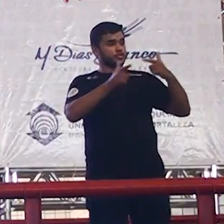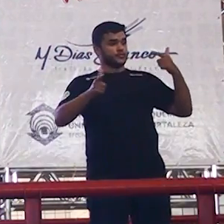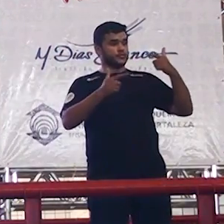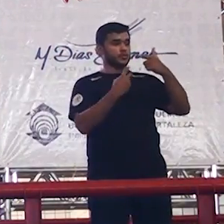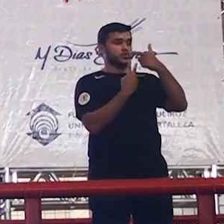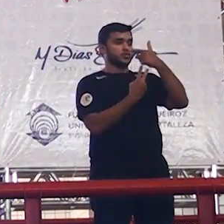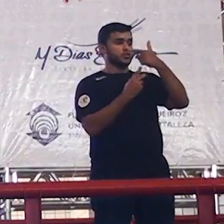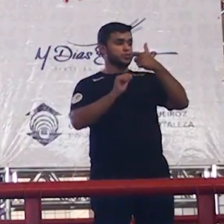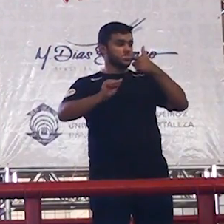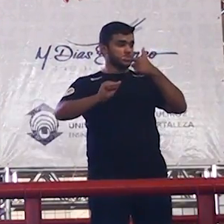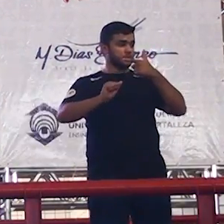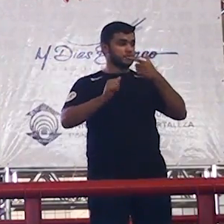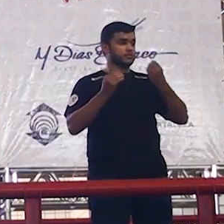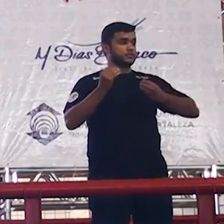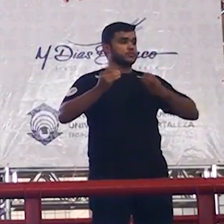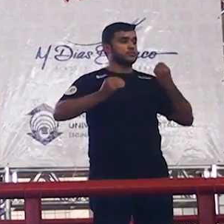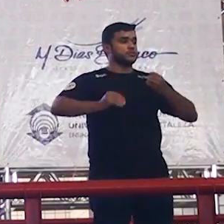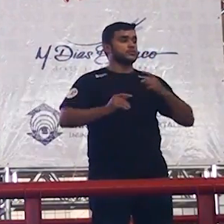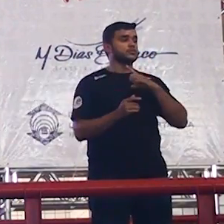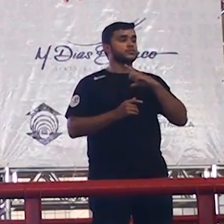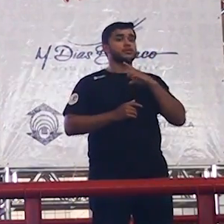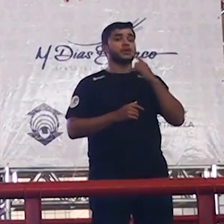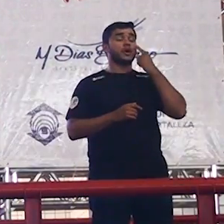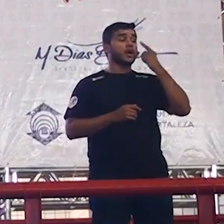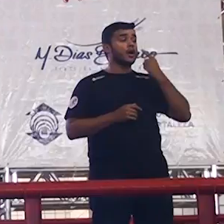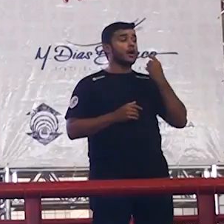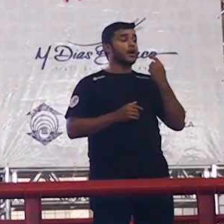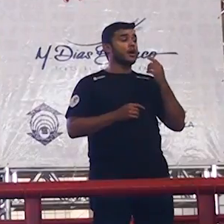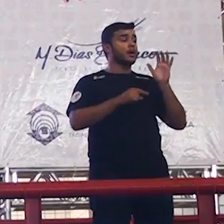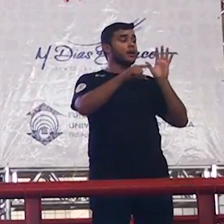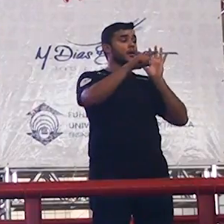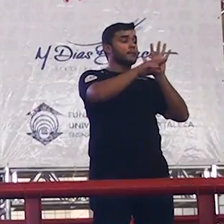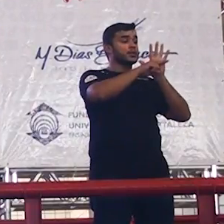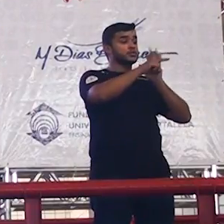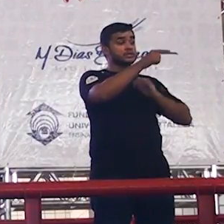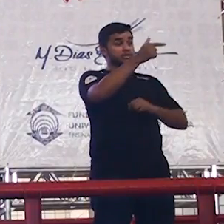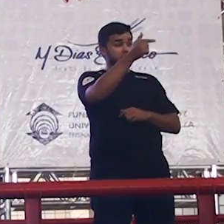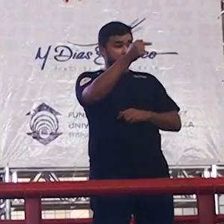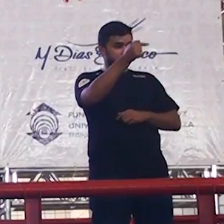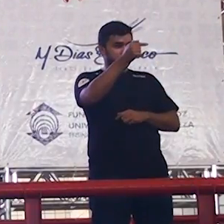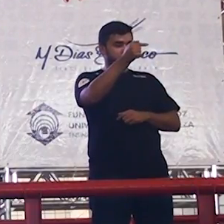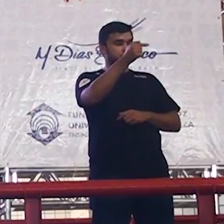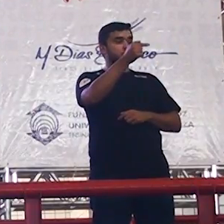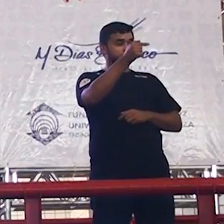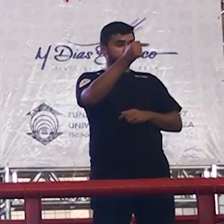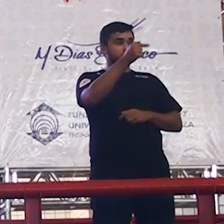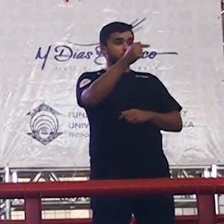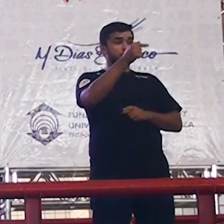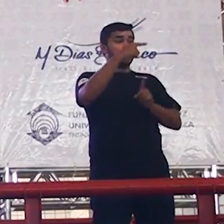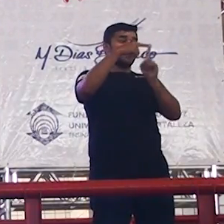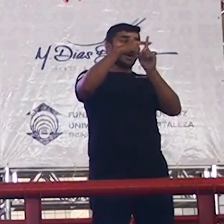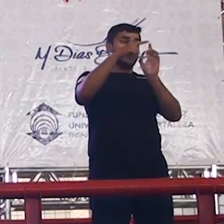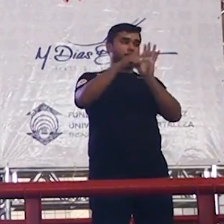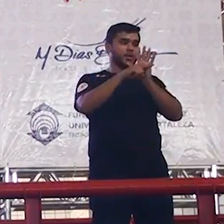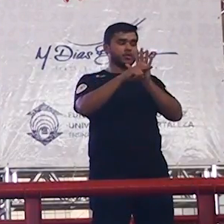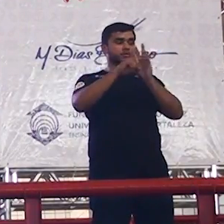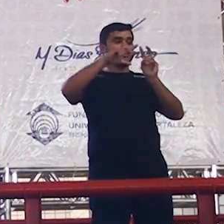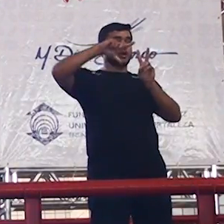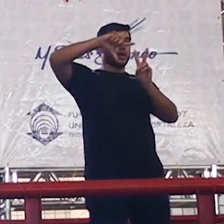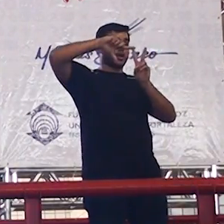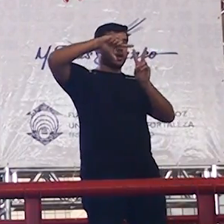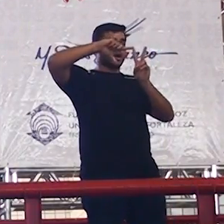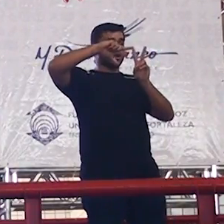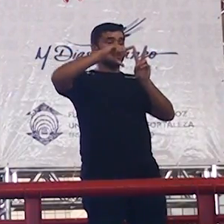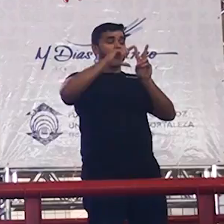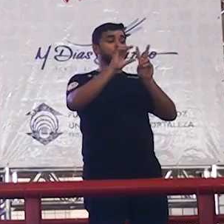substituir. Então vai ficar menos 7, mais ou menos a raiz de 625, dividido